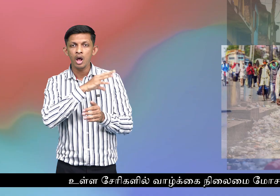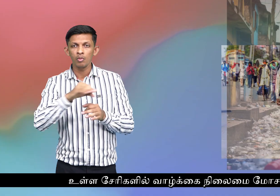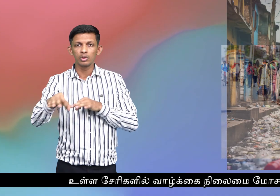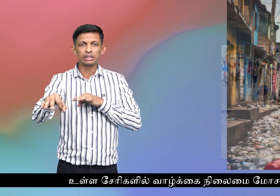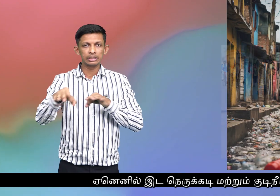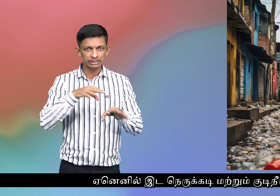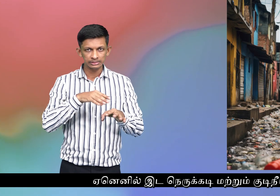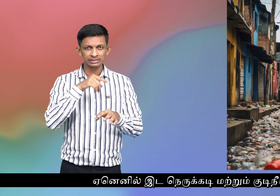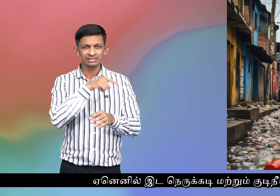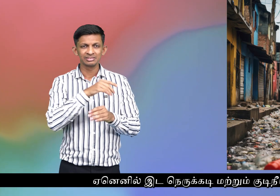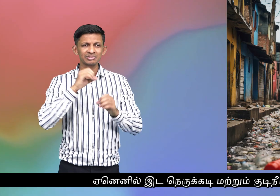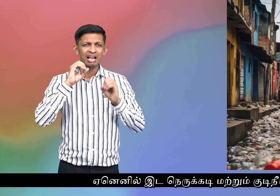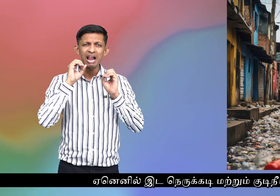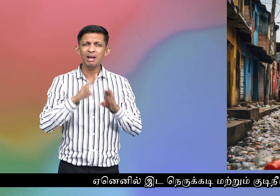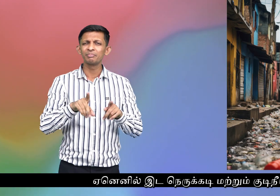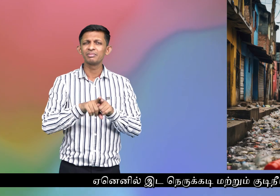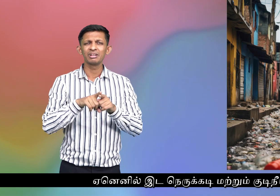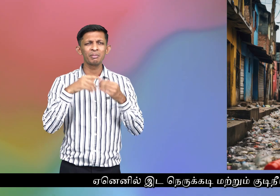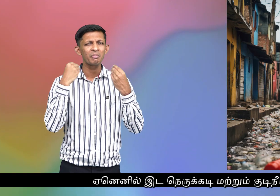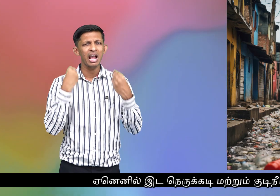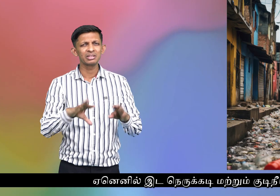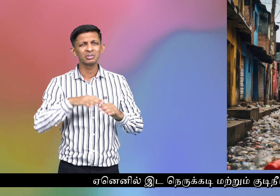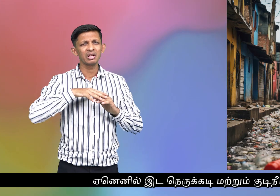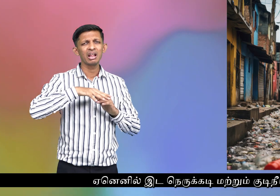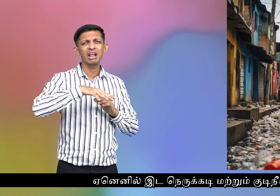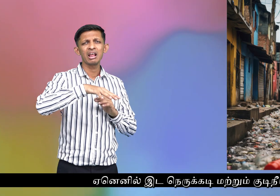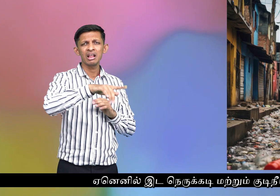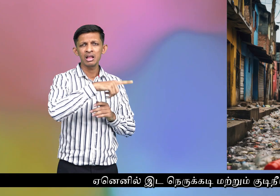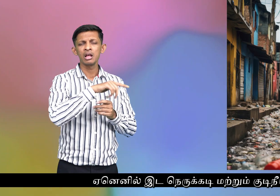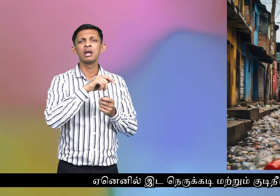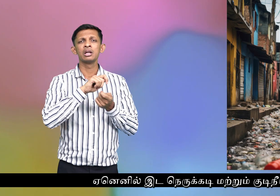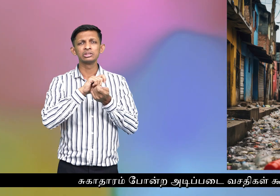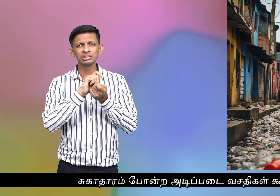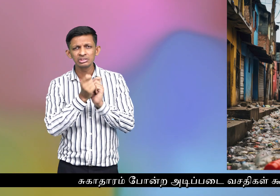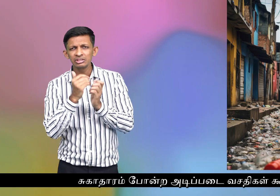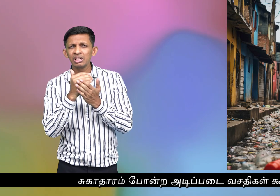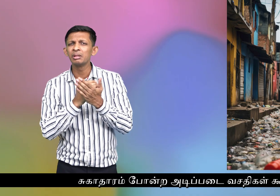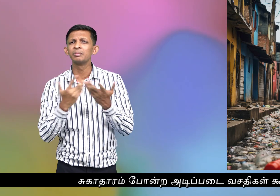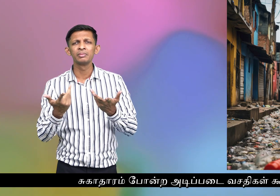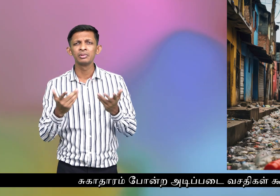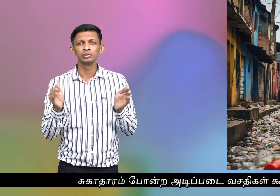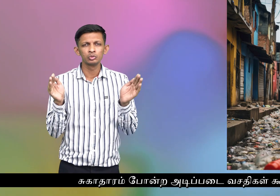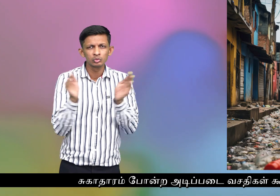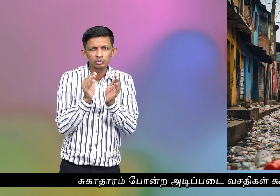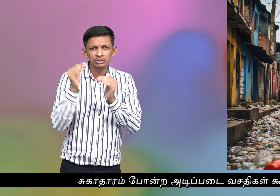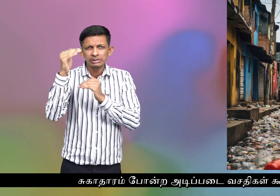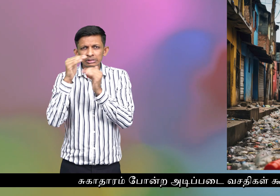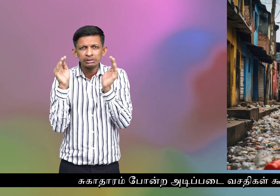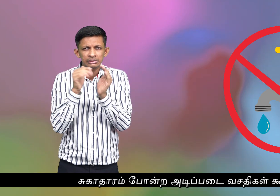உள்ளது, ஏனெனில் இட நெருக்கடி மற்றும் குடிநீர் மற்றும் சுகாதாரம் போன்ற அடிப்படை வசதிகள்